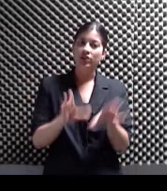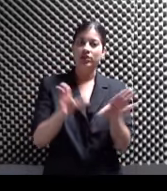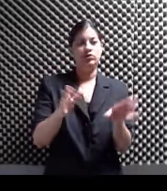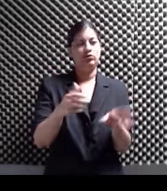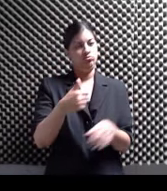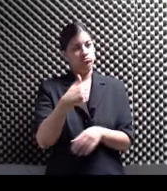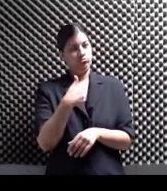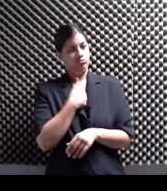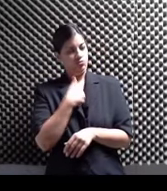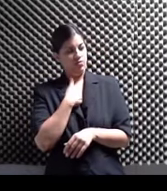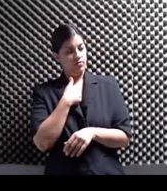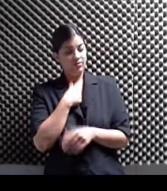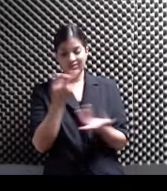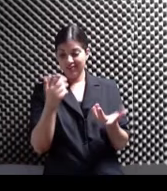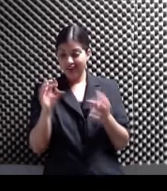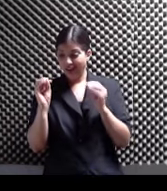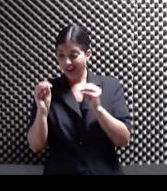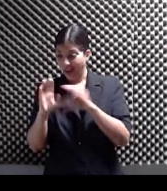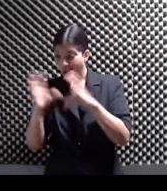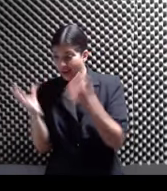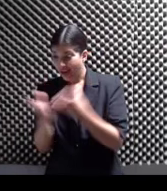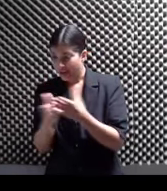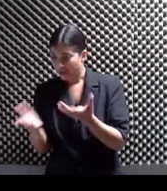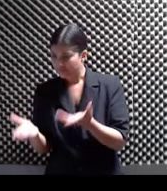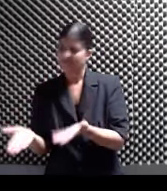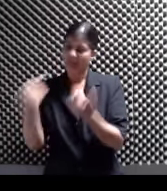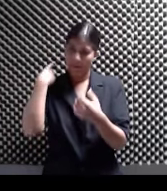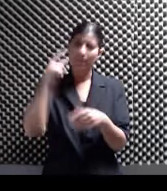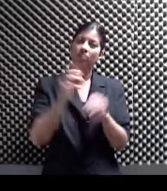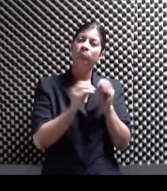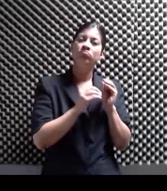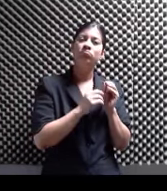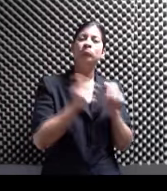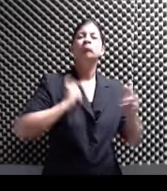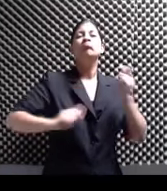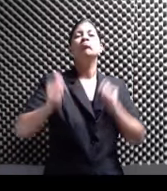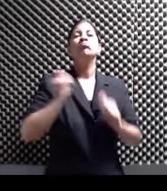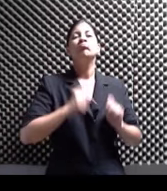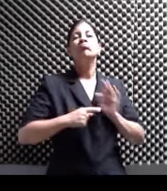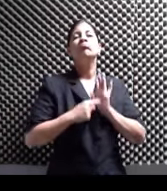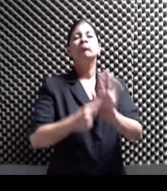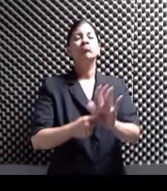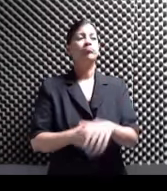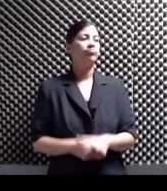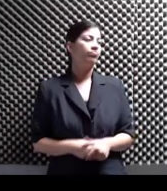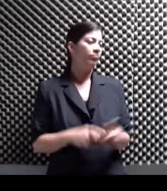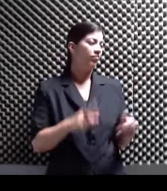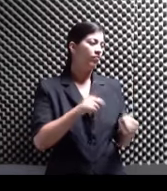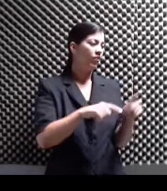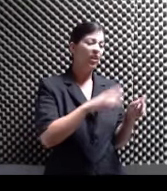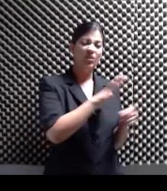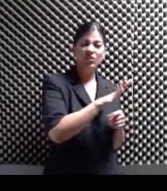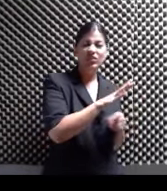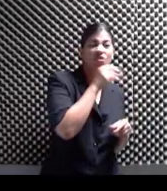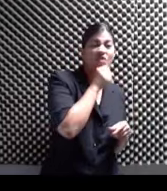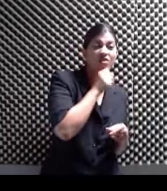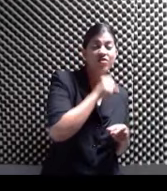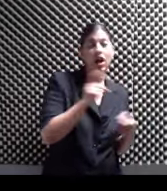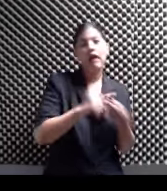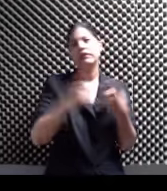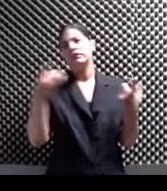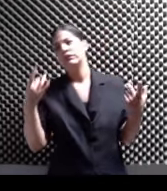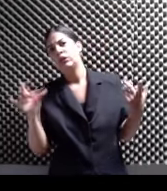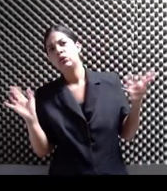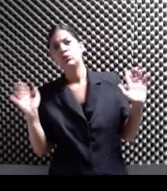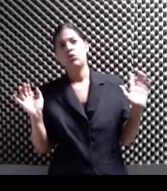los va a iniciar. Hay un equipo de trabajo excelente, desde 55 años hasta 18, tiene la menor. O